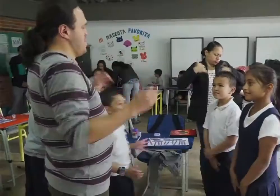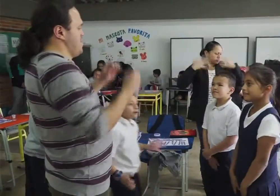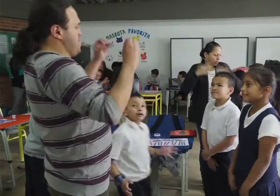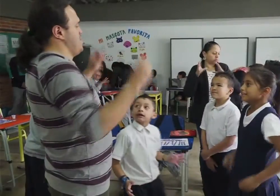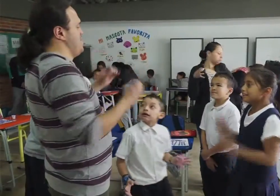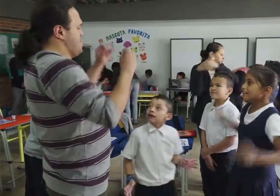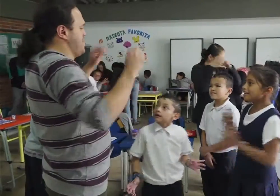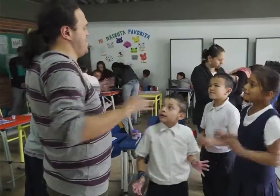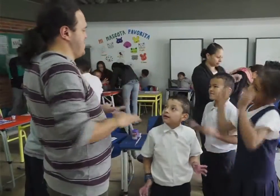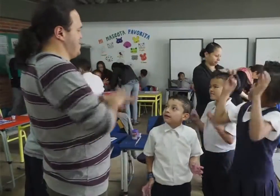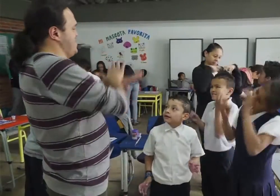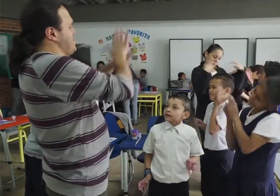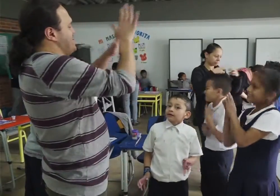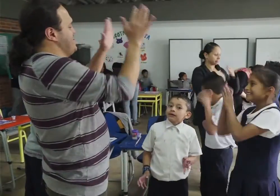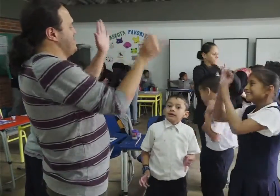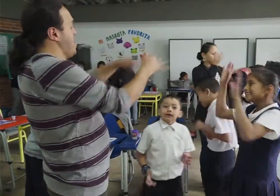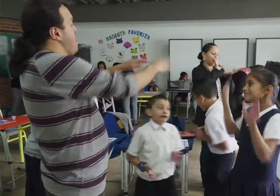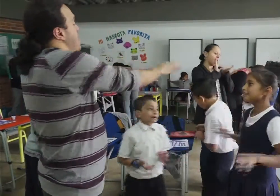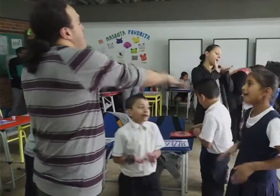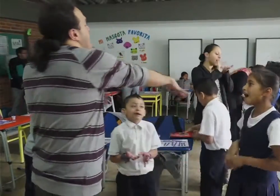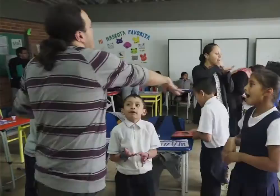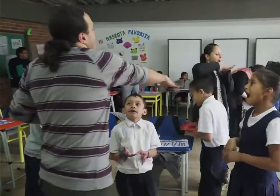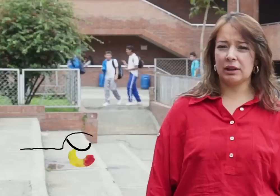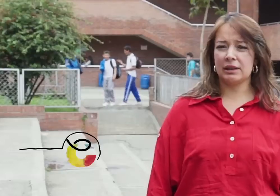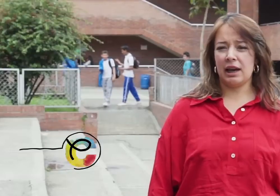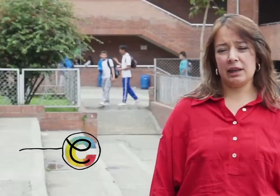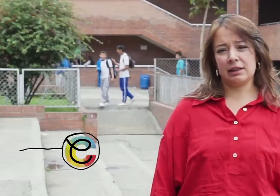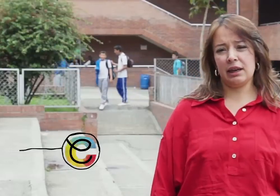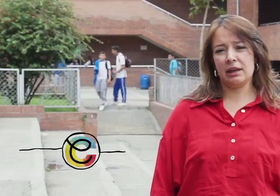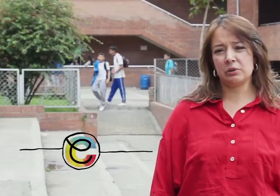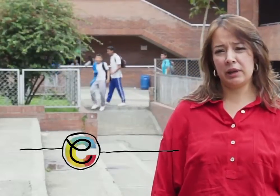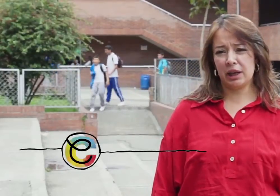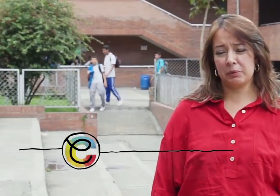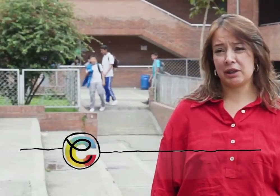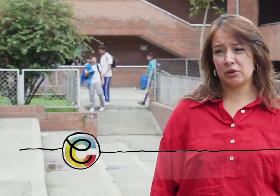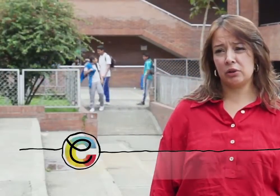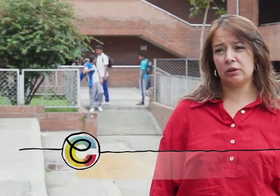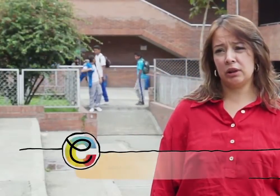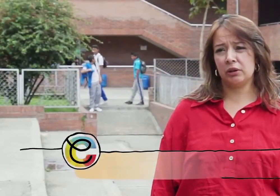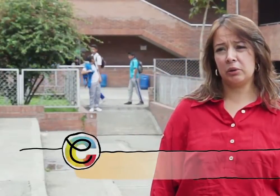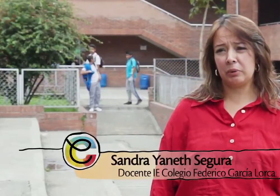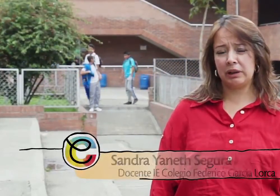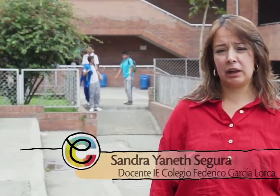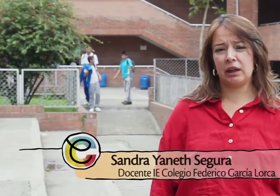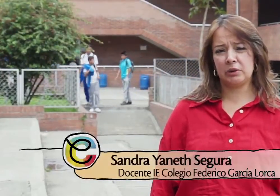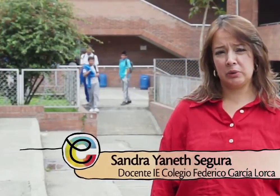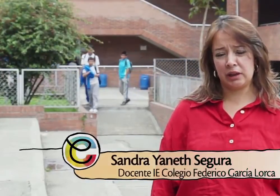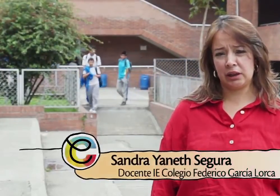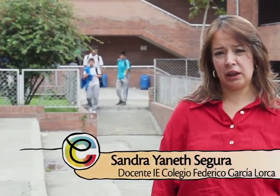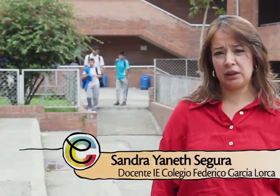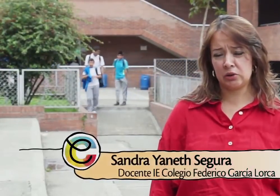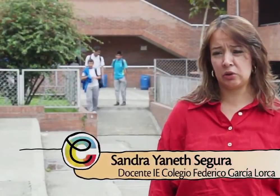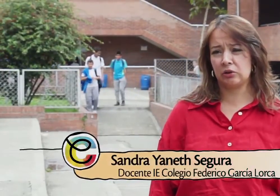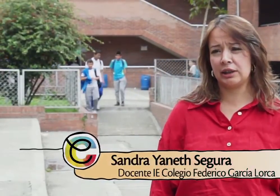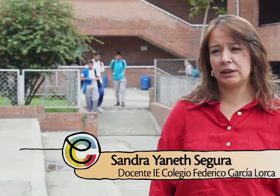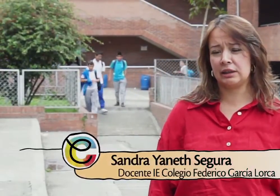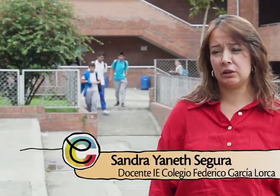oyentes en igualdad de condiciones. Generalmente lo que se hace es una adaptación, teniendo en cuenta que el estudiante sordo necesita una